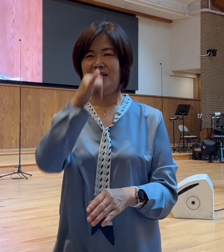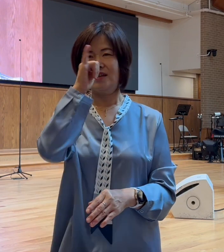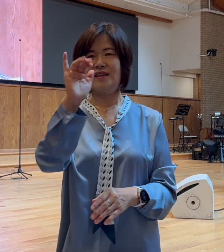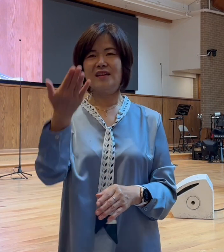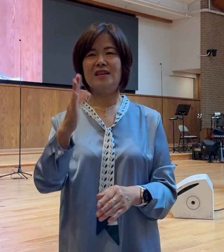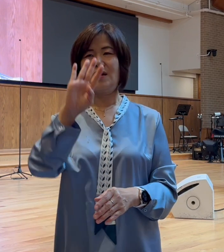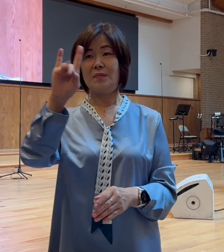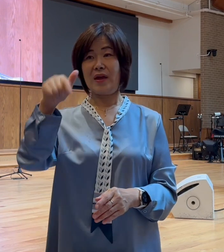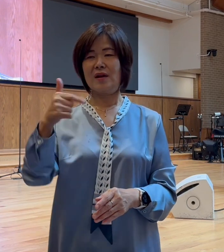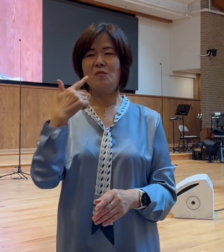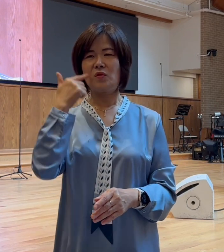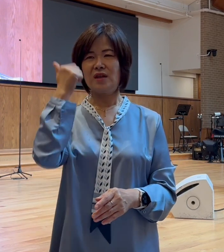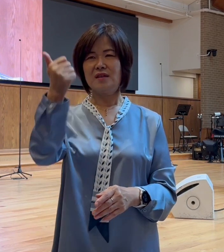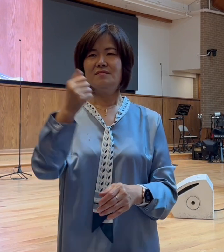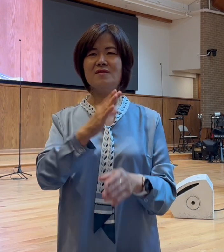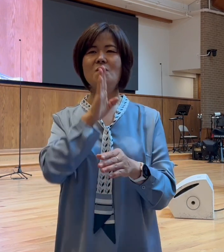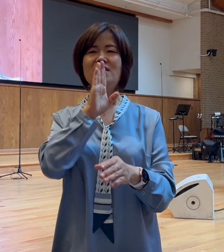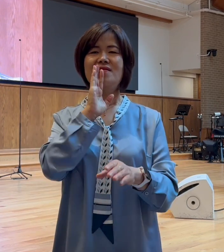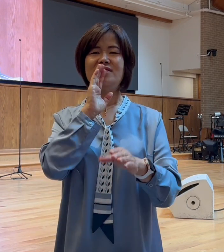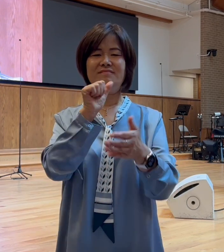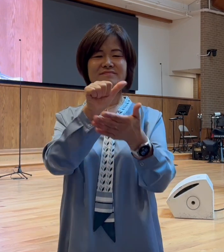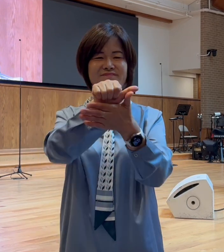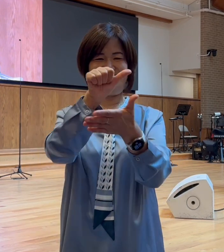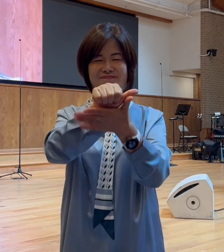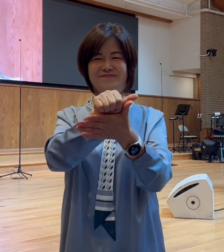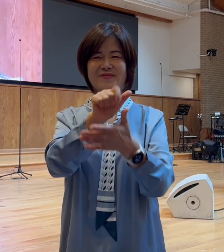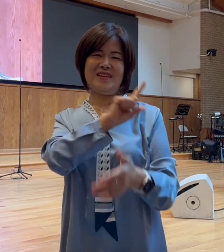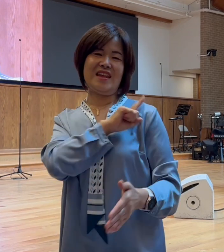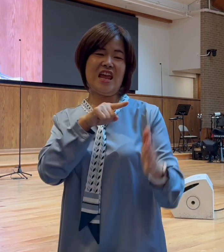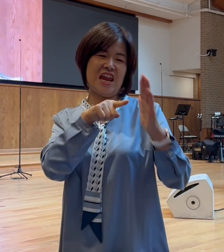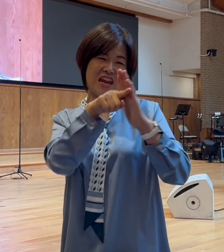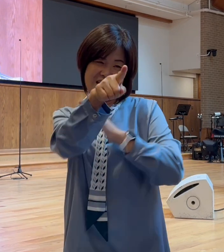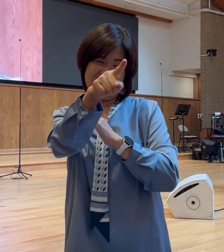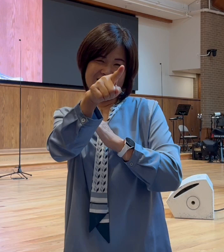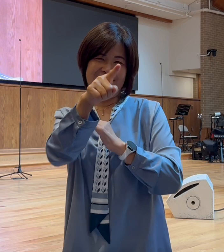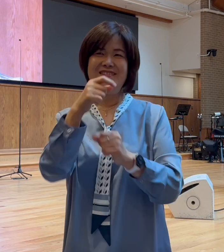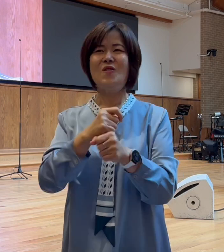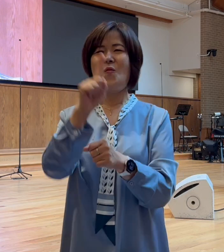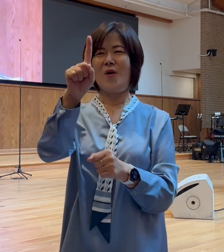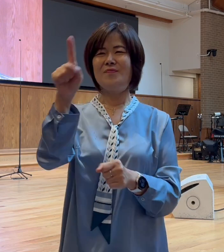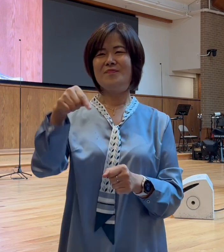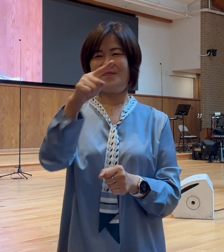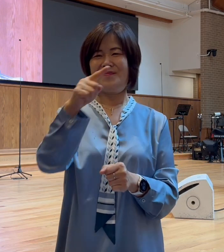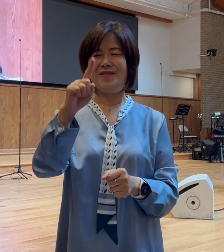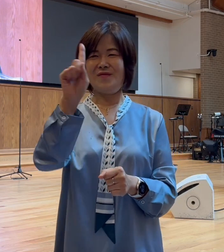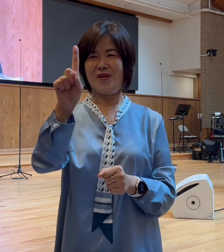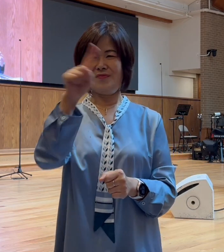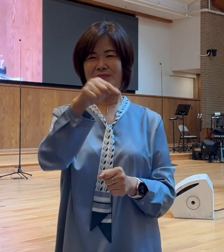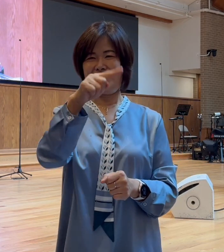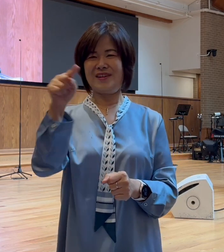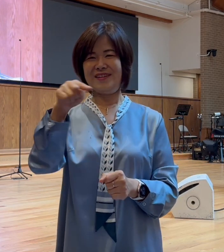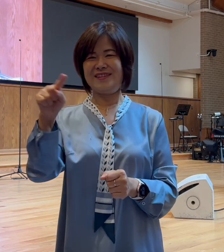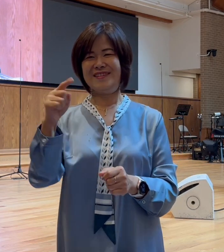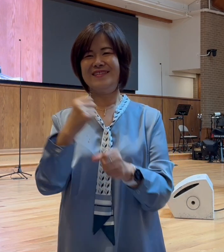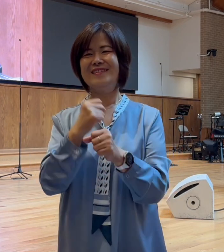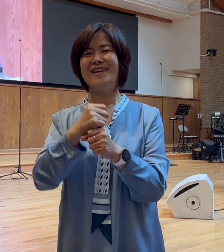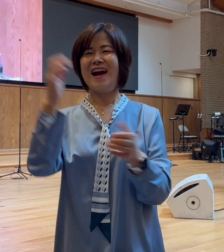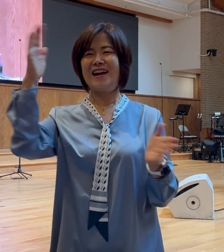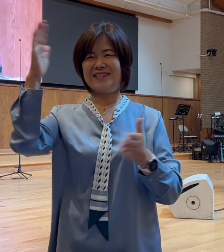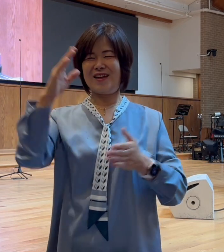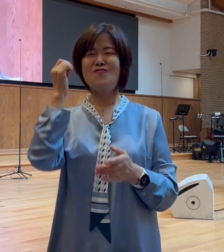백 목사님은 탑 1% 안에 들어가시는 좋은 분입니다. 짜고 치는 고스톱은